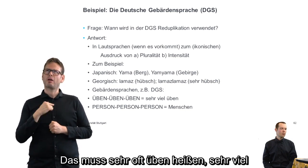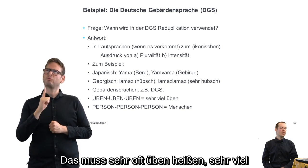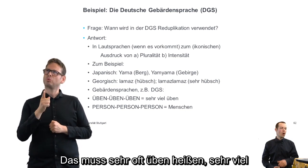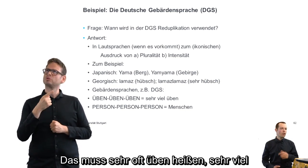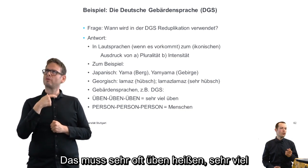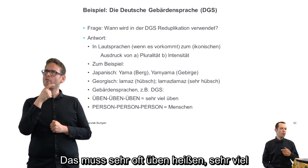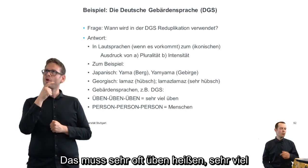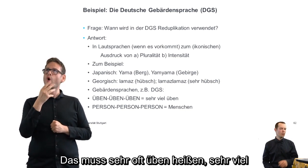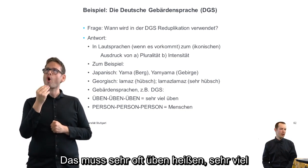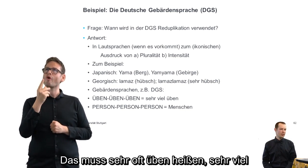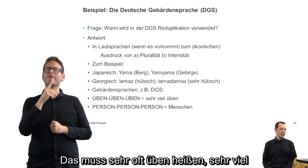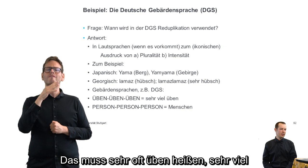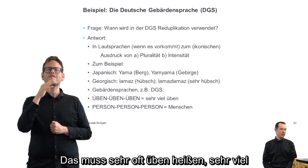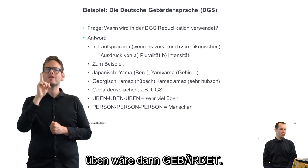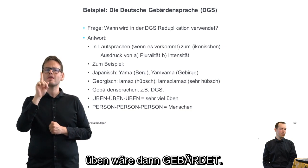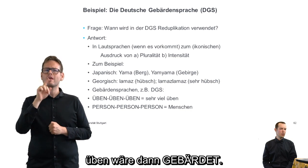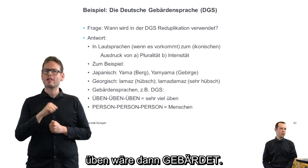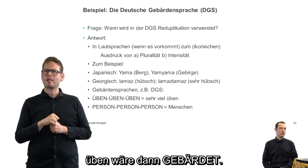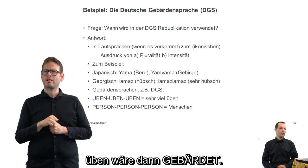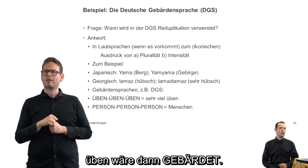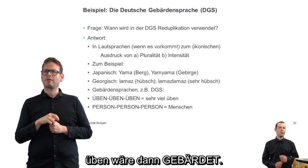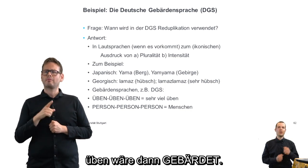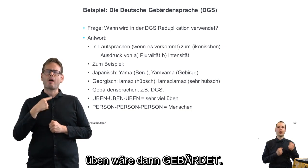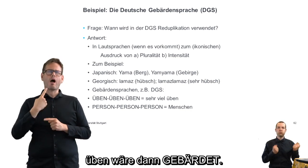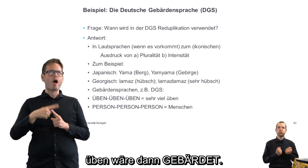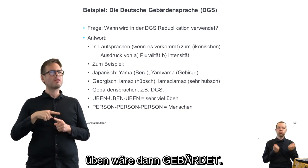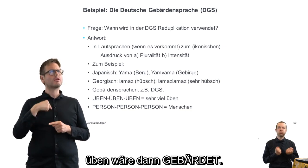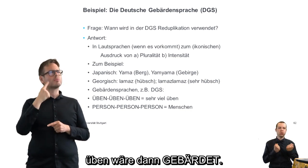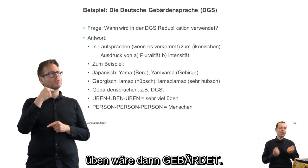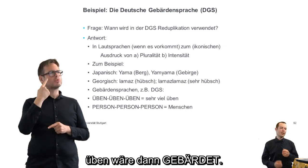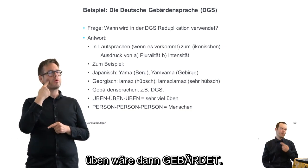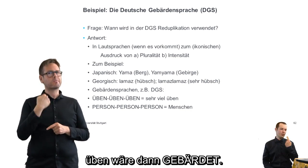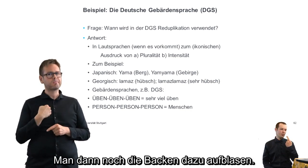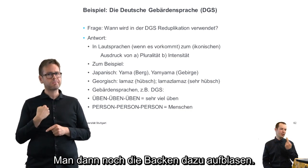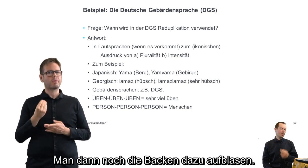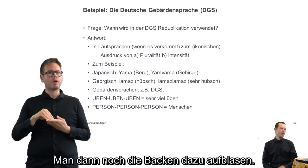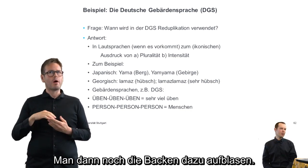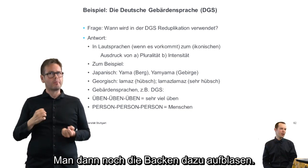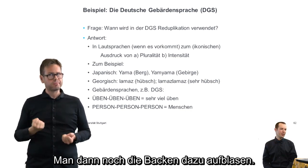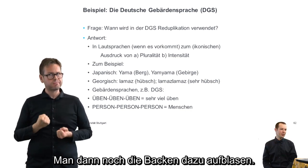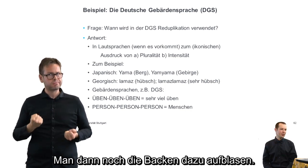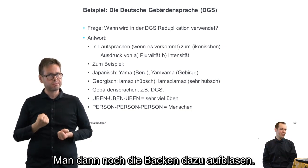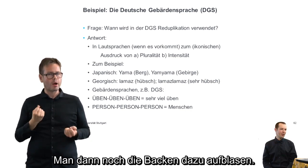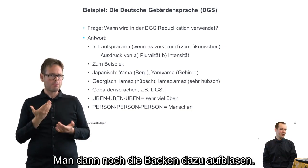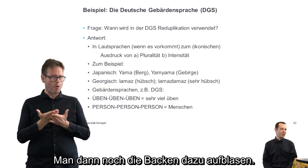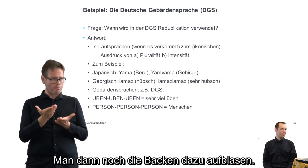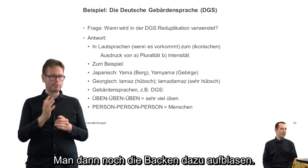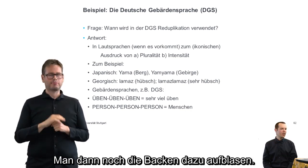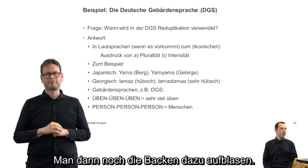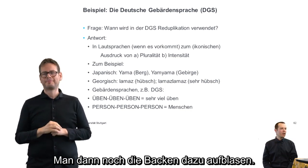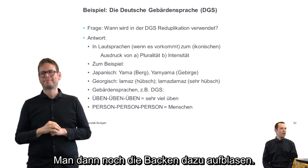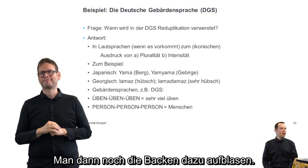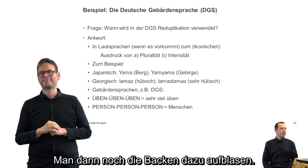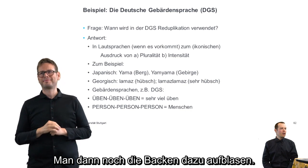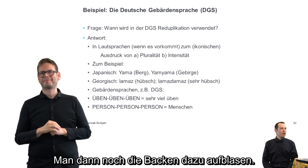das müsste ja oft üben heißen wenn es sehr viel üben sehr viel üben wäre da würde man dann noch die Backen dazu es